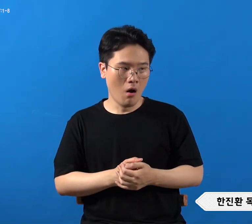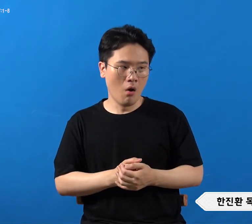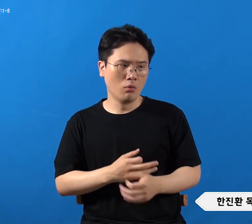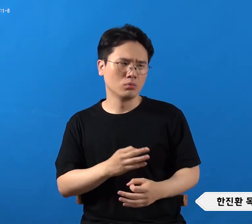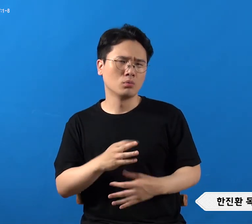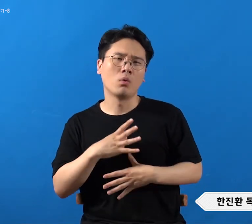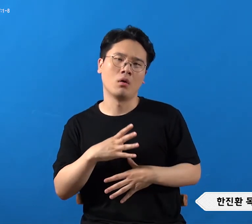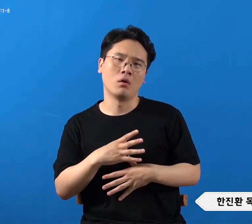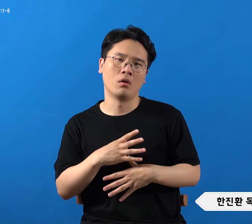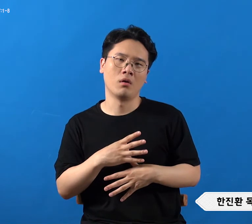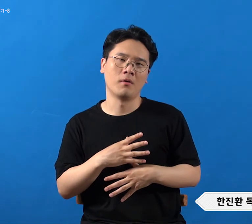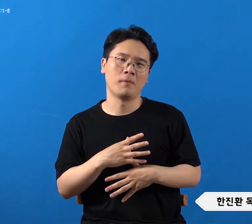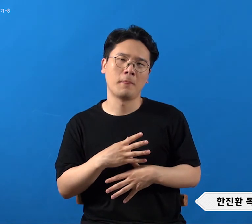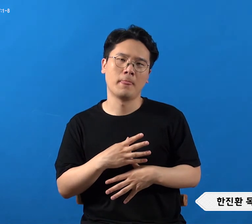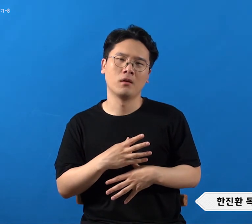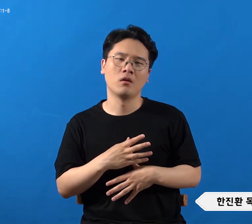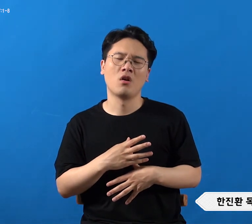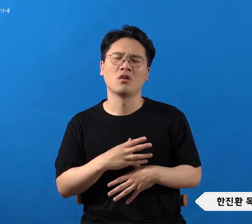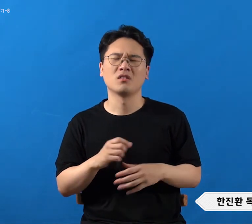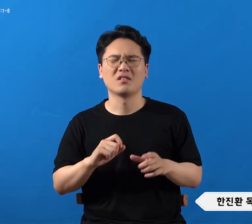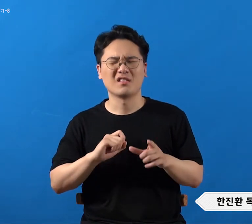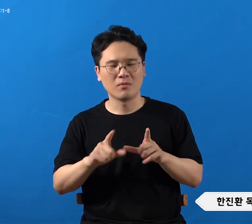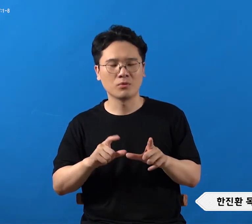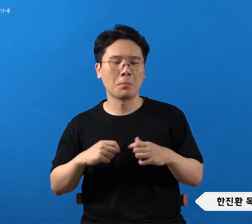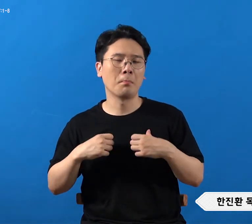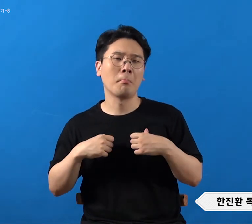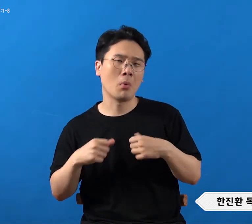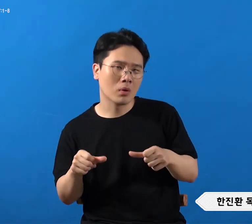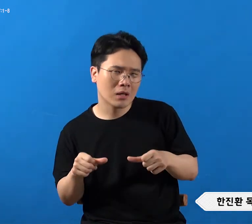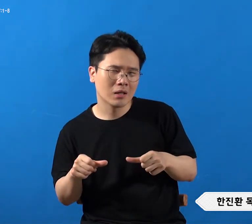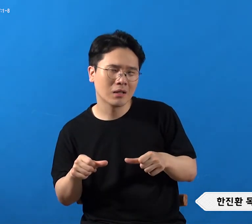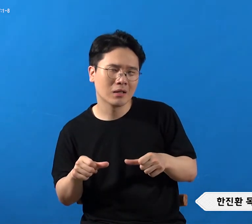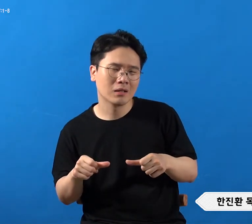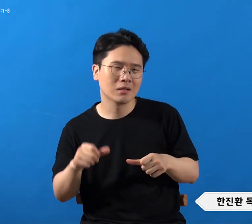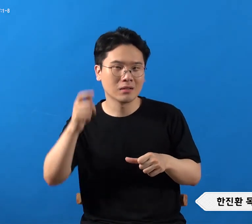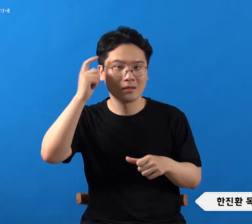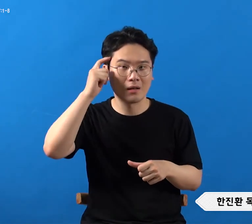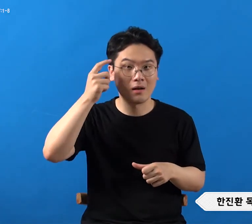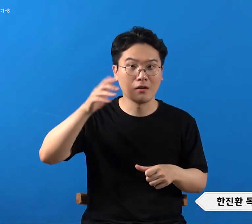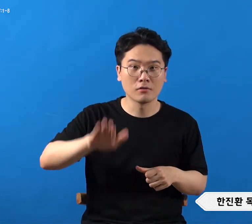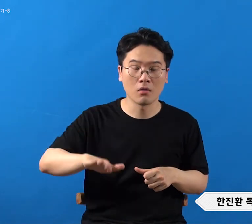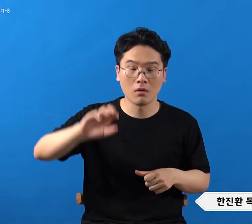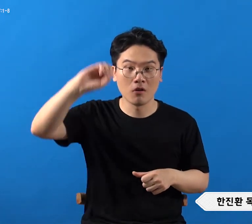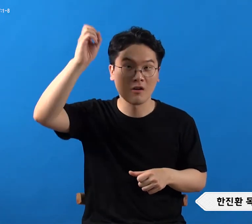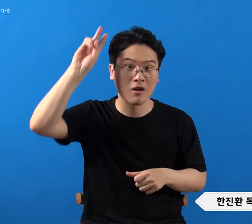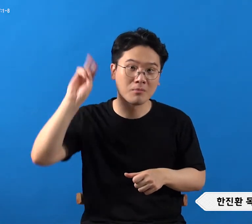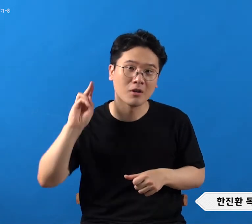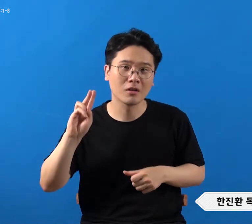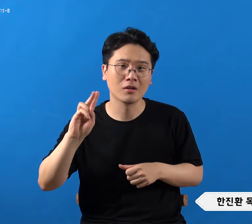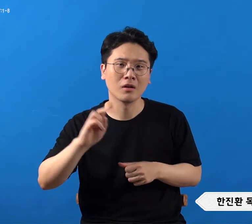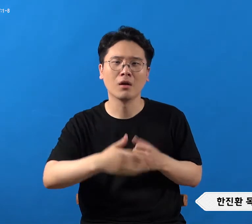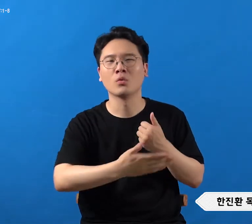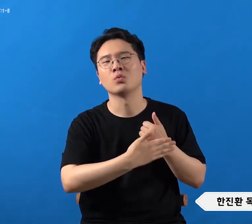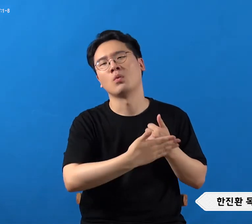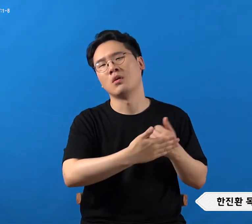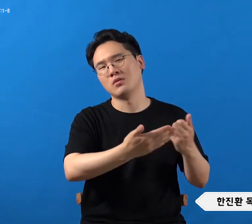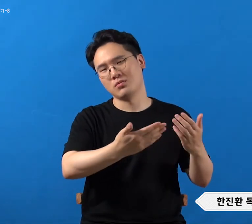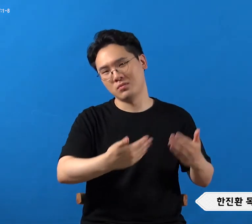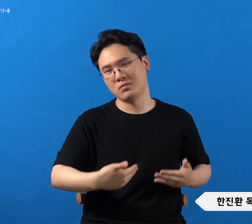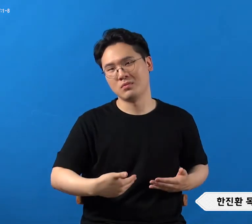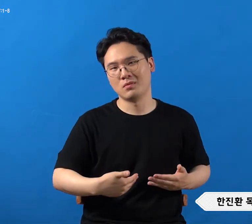같았습니다. 거의 이제 포기하려고 하는데 어찌 이런 일이 있는지 숨이 탁 막히는 것